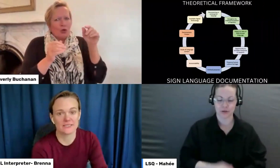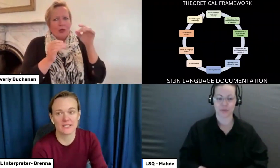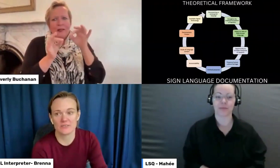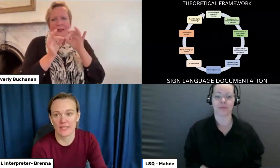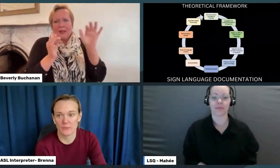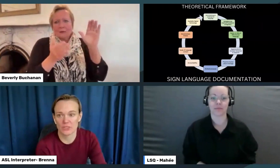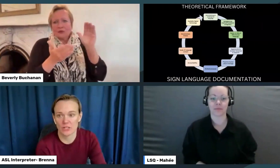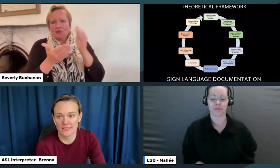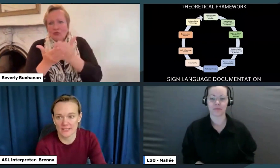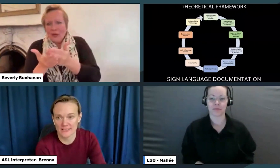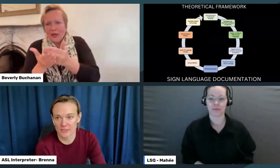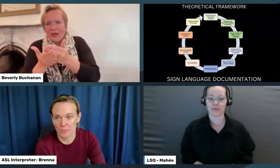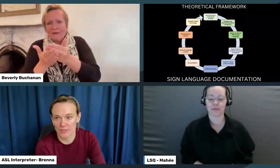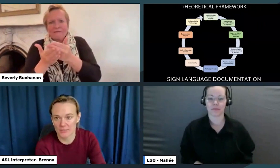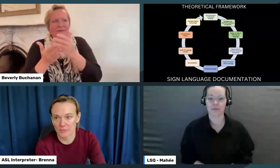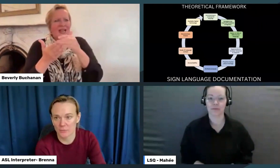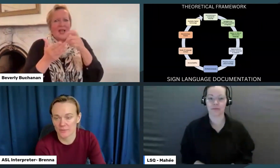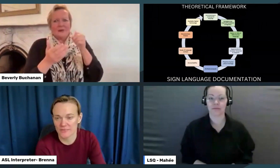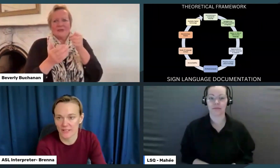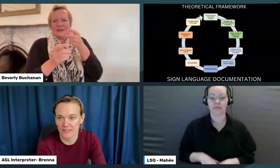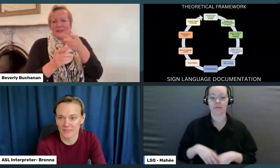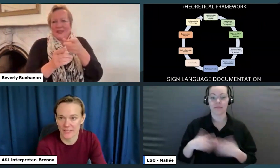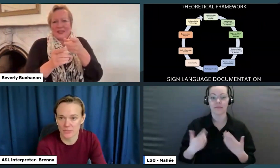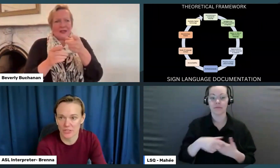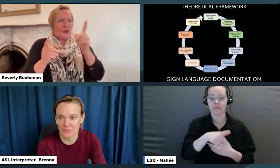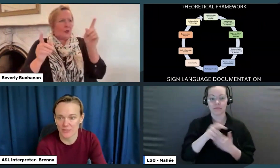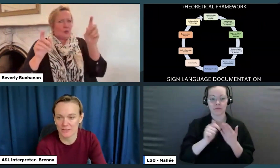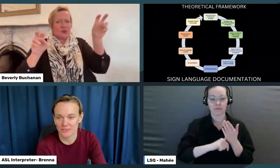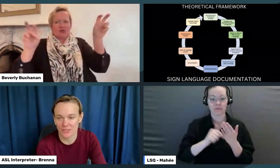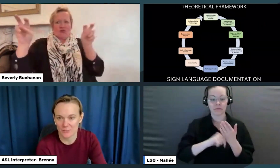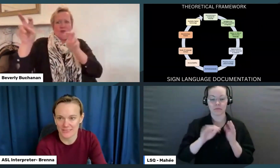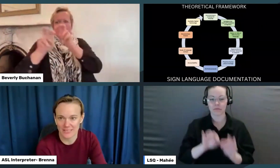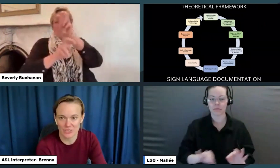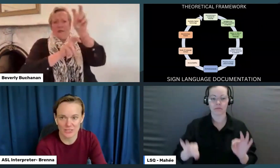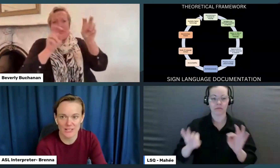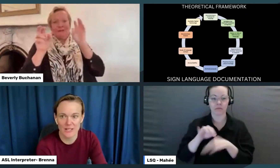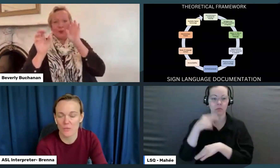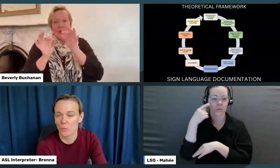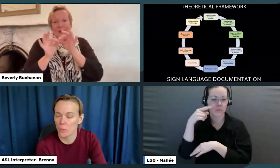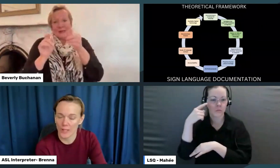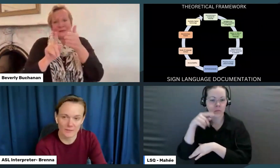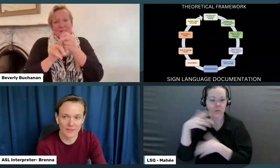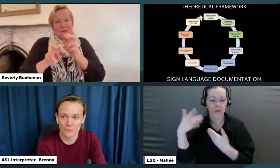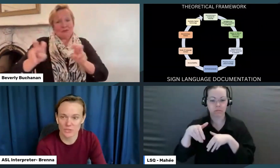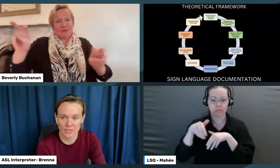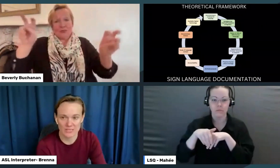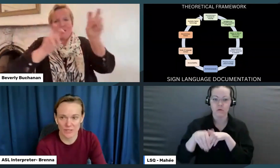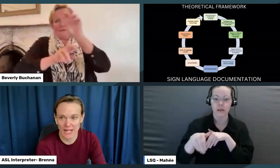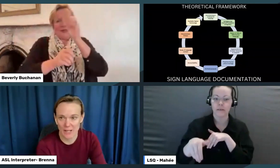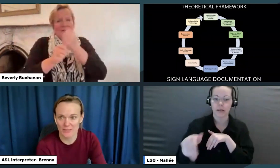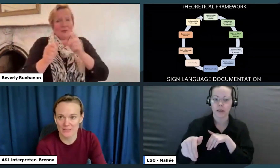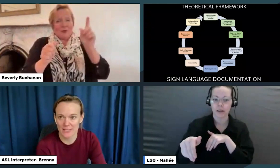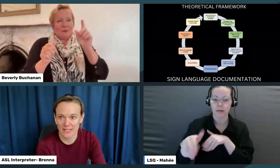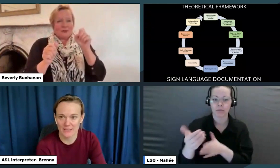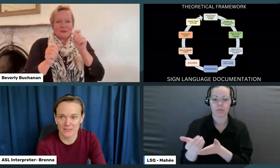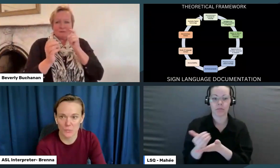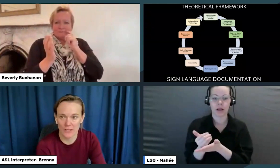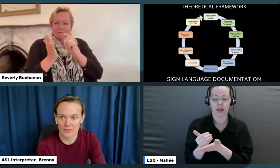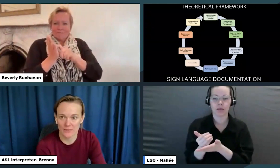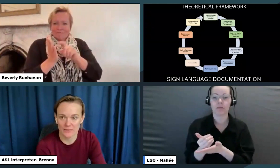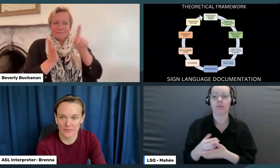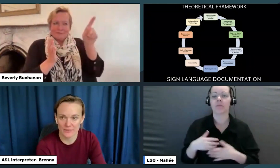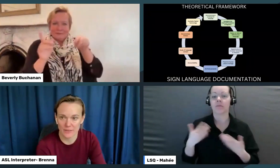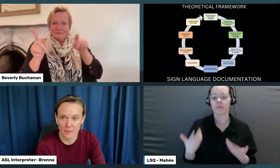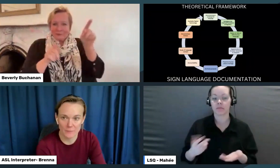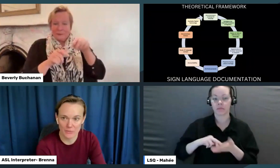On peut également faire des études sur les contacts langagiers avec ce genre de documentation, là où le transfert langagier a eu lieu et